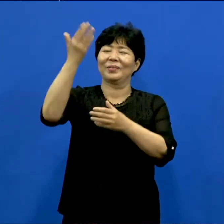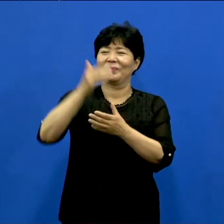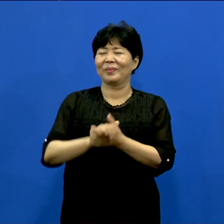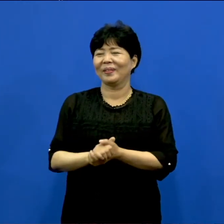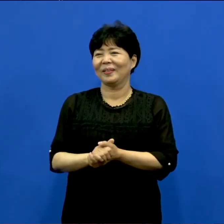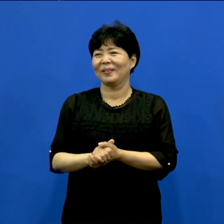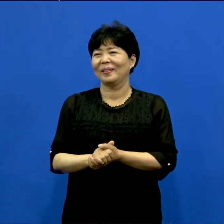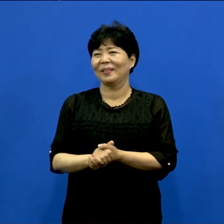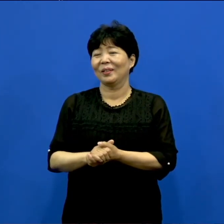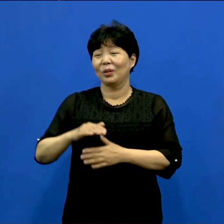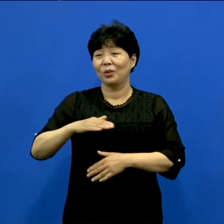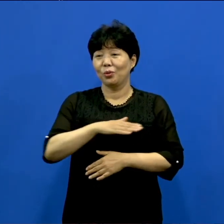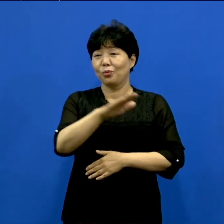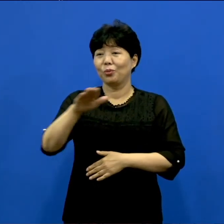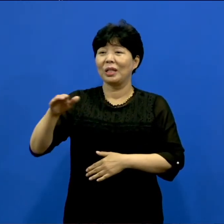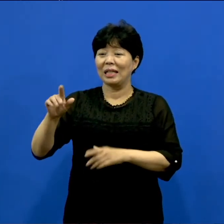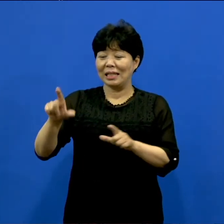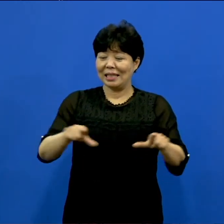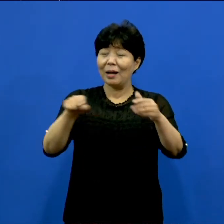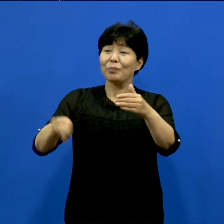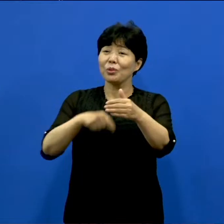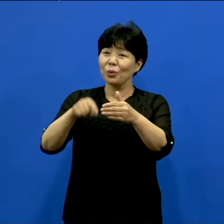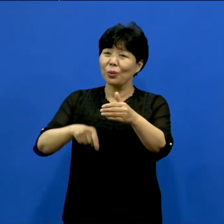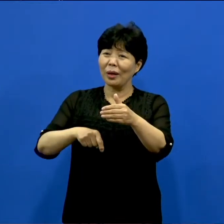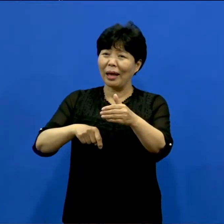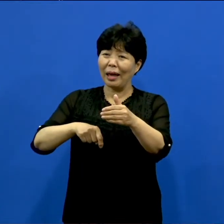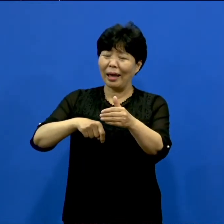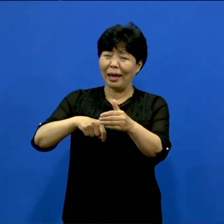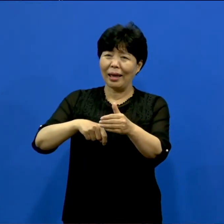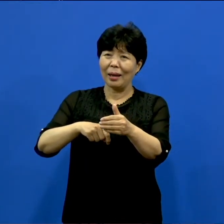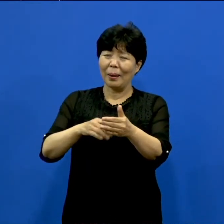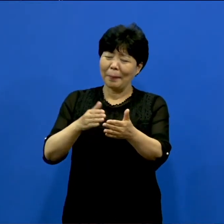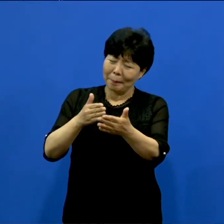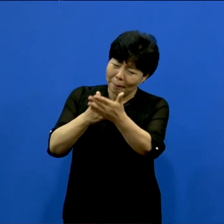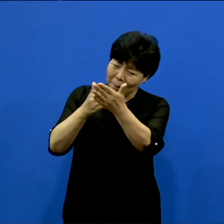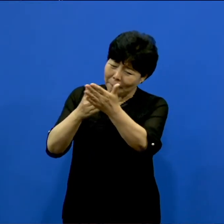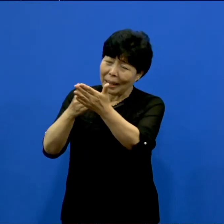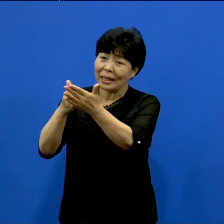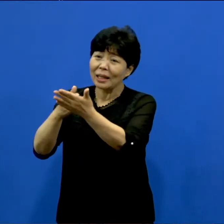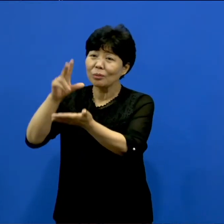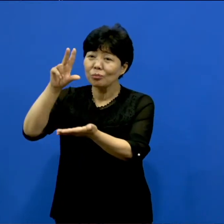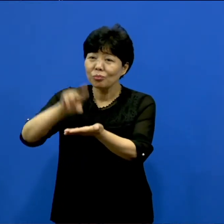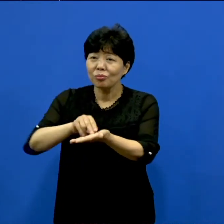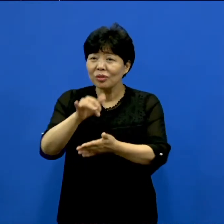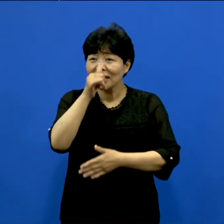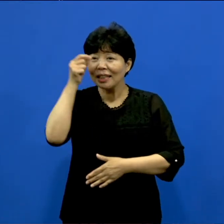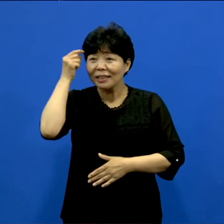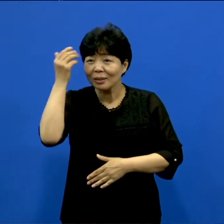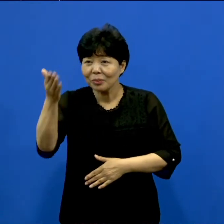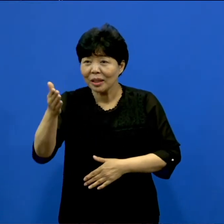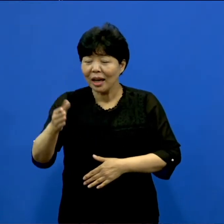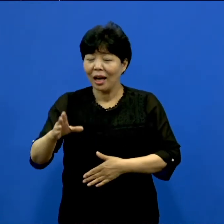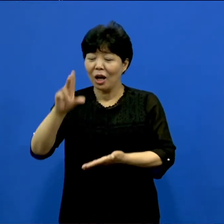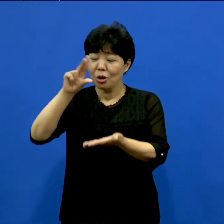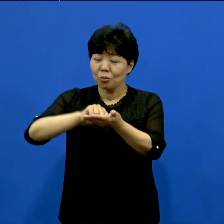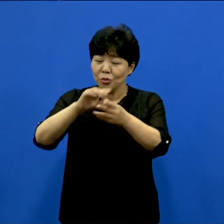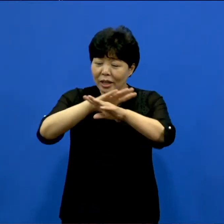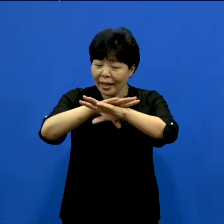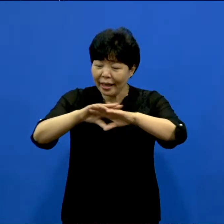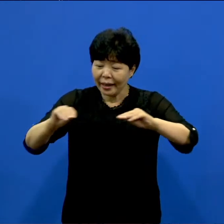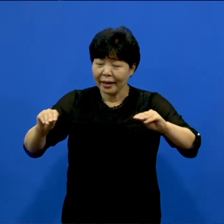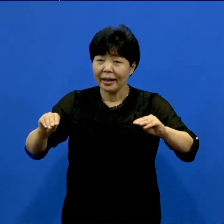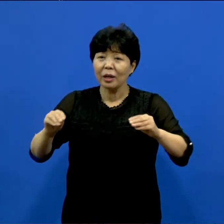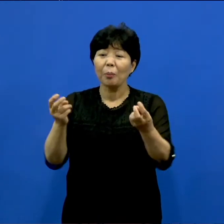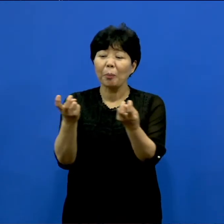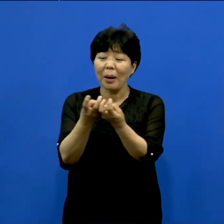우리의 삶에 묶인 것들이 있습니까? 막힌 것들이 있습니까? 자세히 한번 보십시오. 문제를 푸는 근원적인 답은